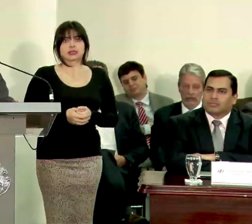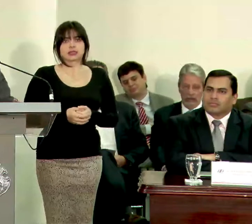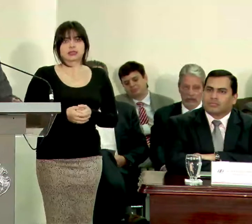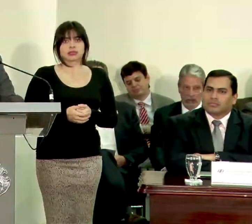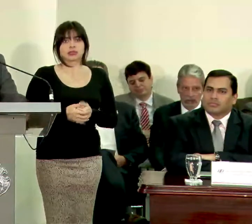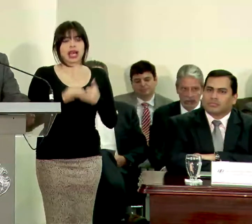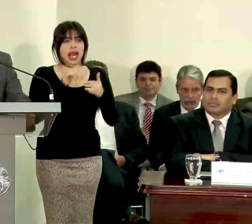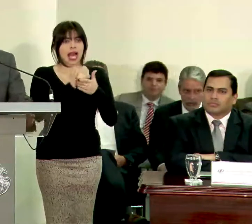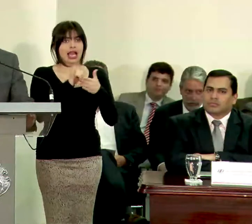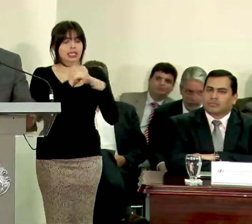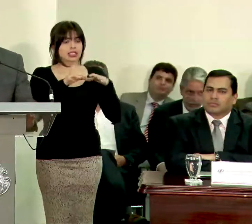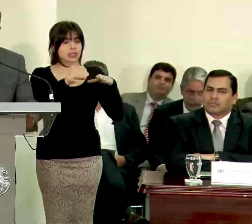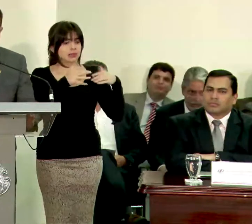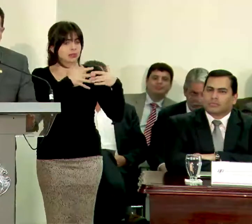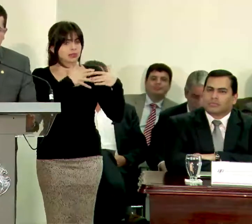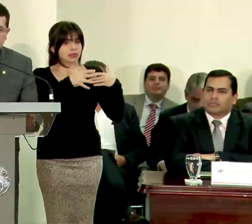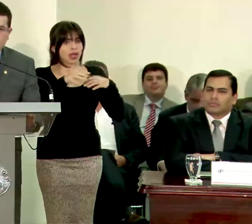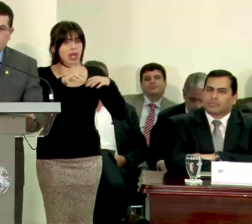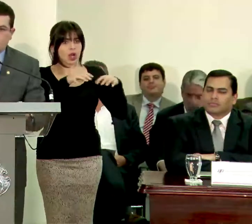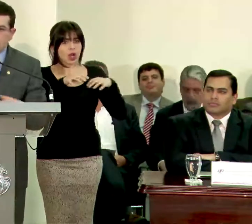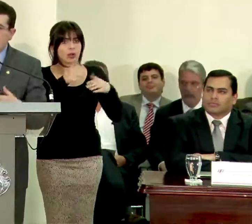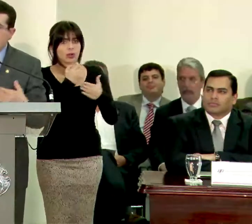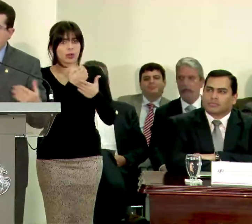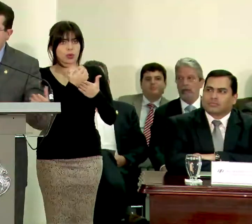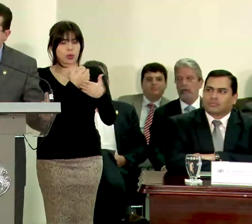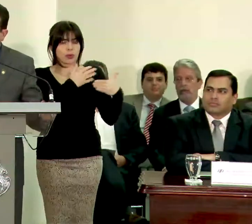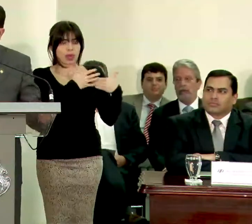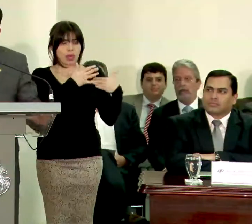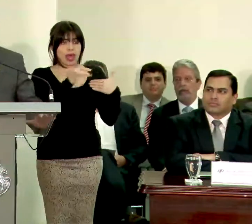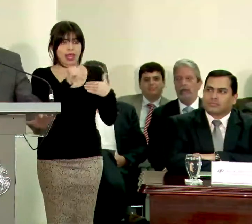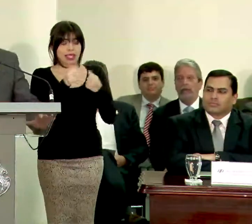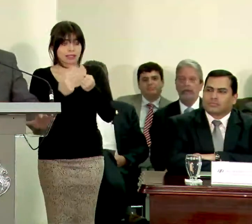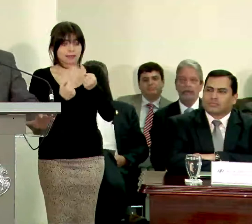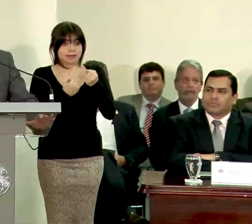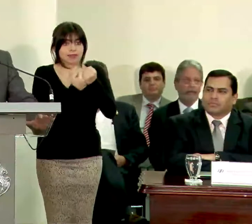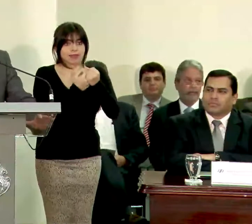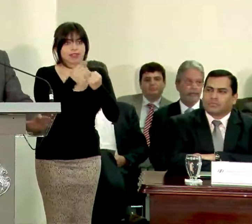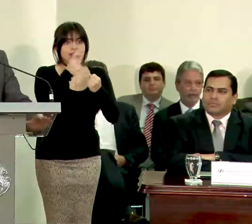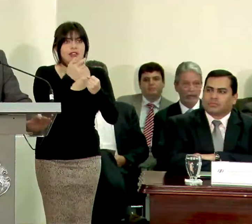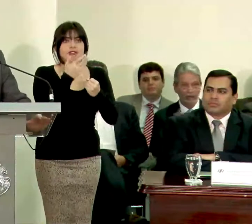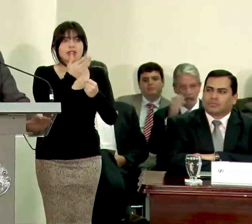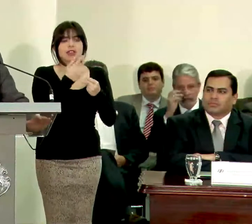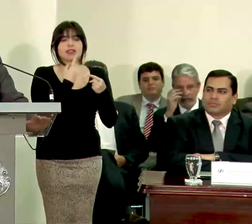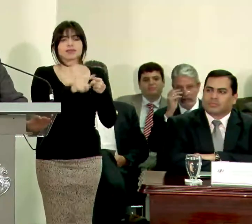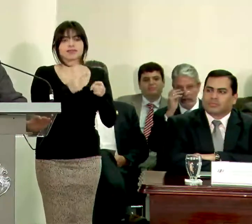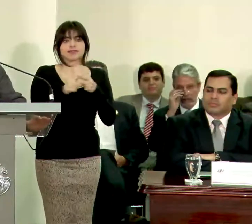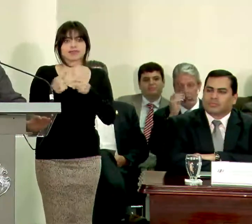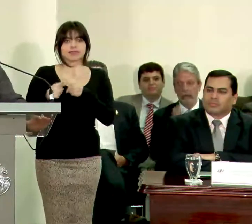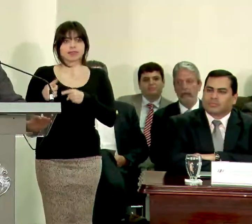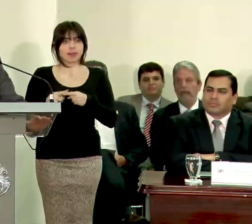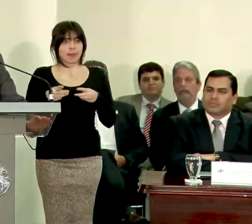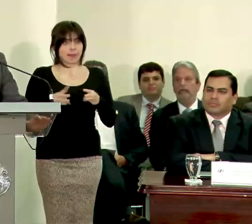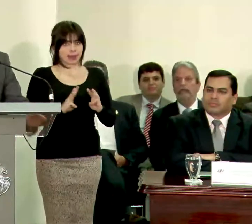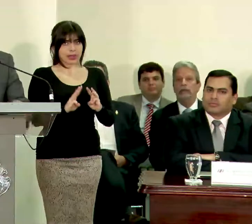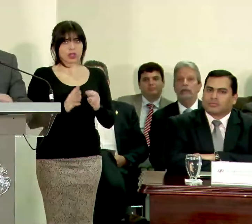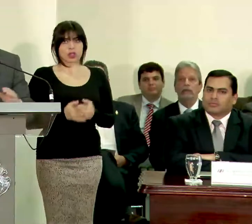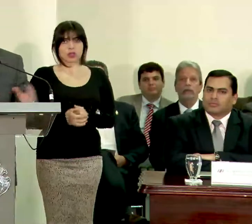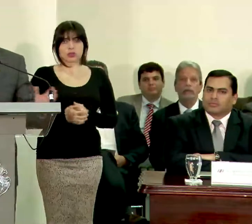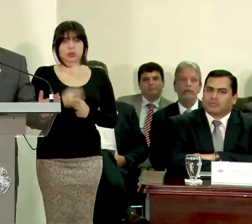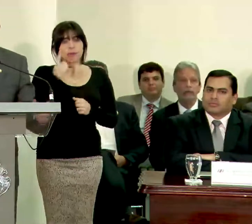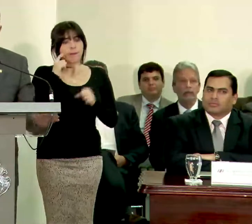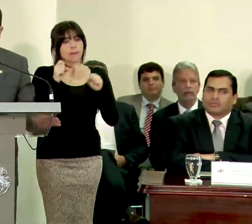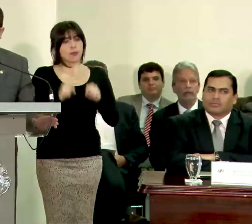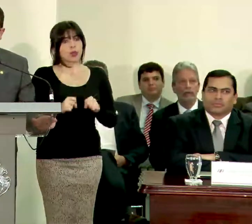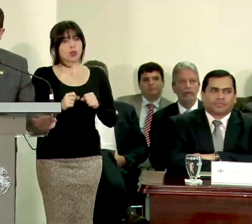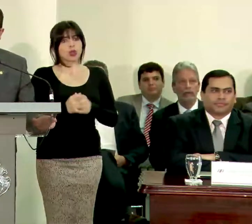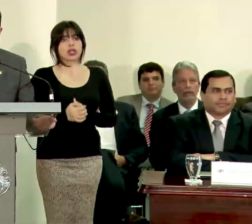a esta tendencia económica. Este impulso debía darse en diferentes medidas que